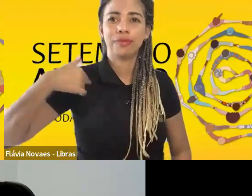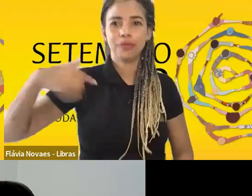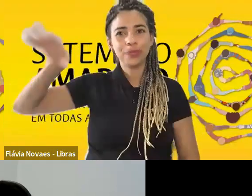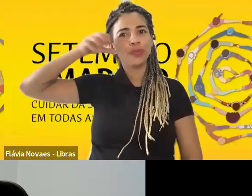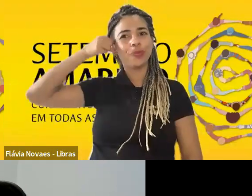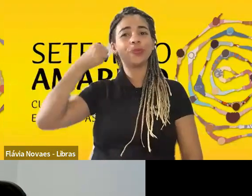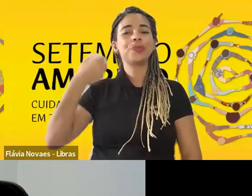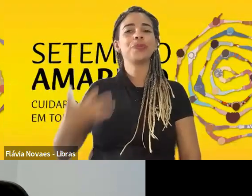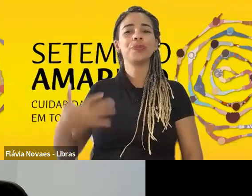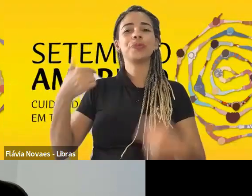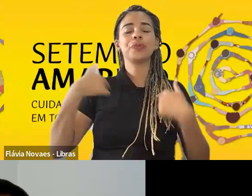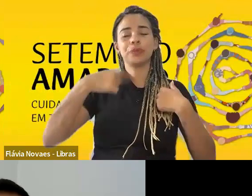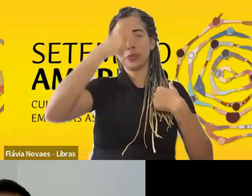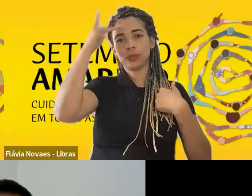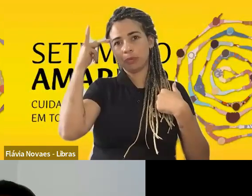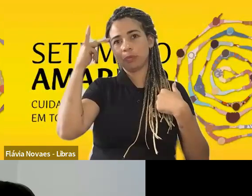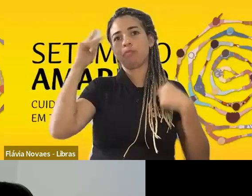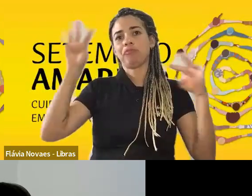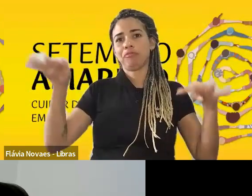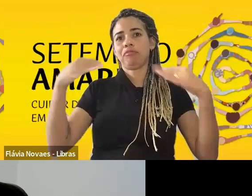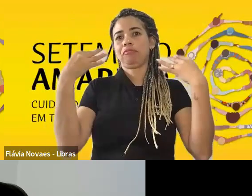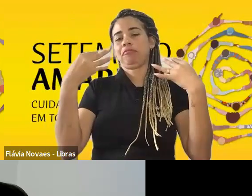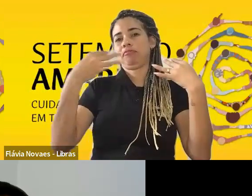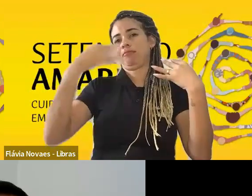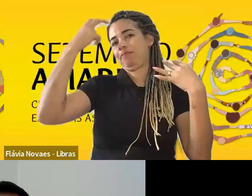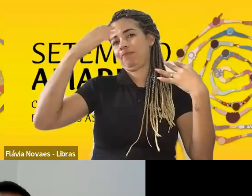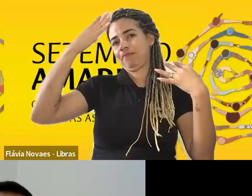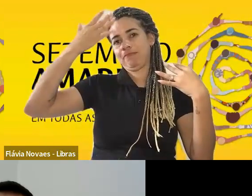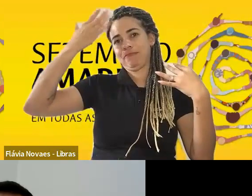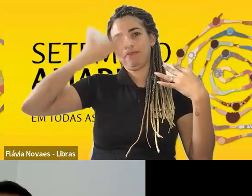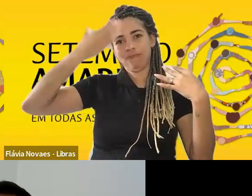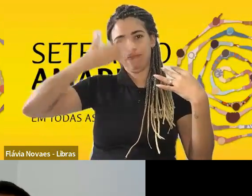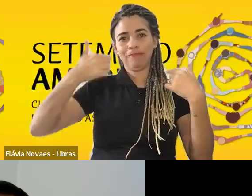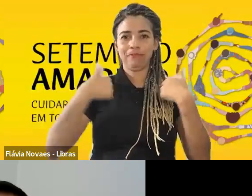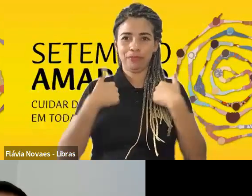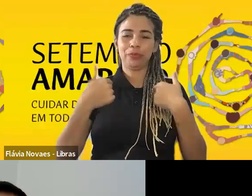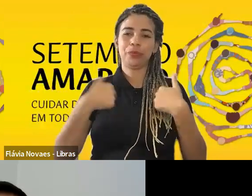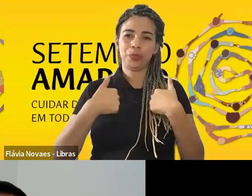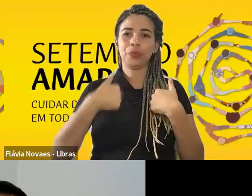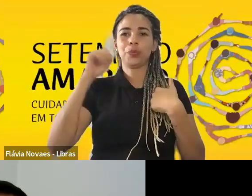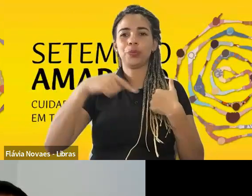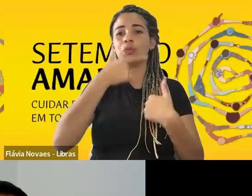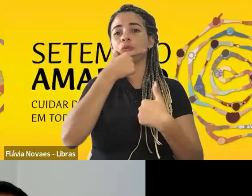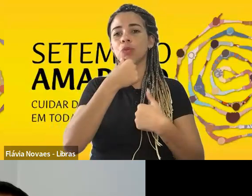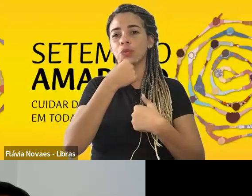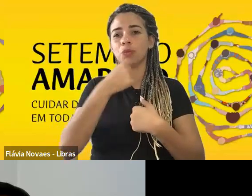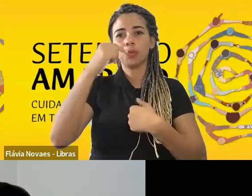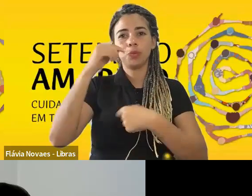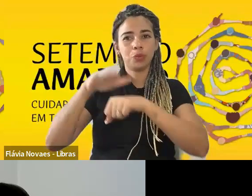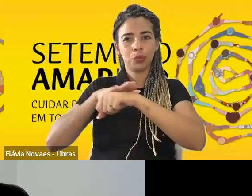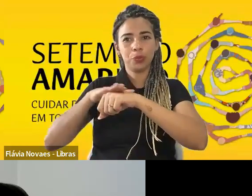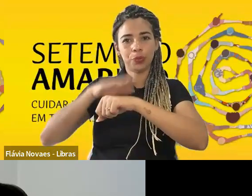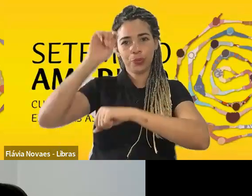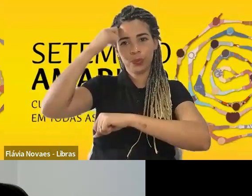que estão nos ouvindo que eventualmente não podem me ver. Eu sou um homem de pele preta, uso